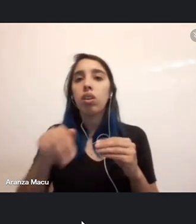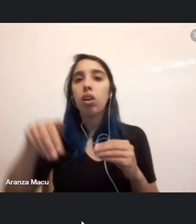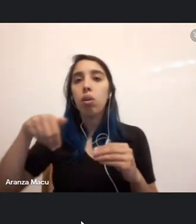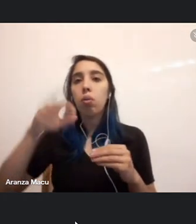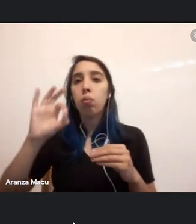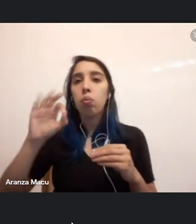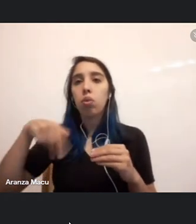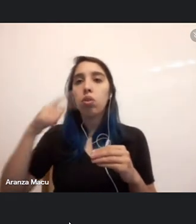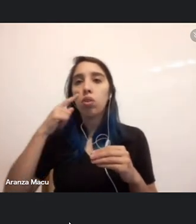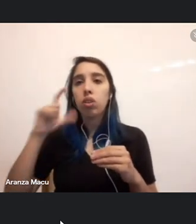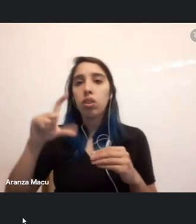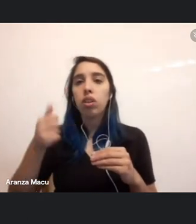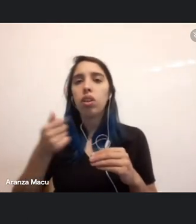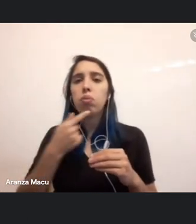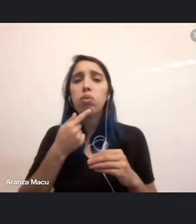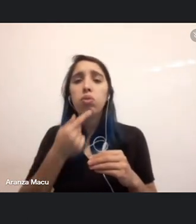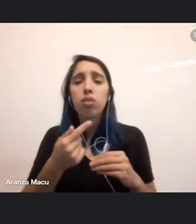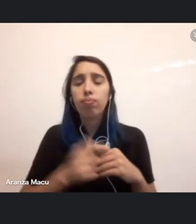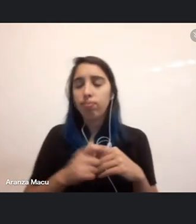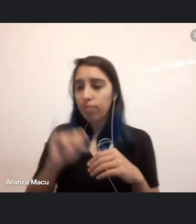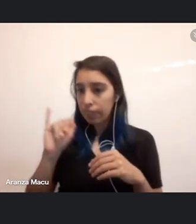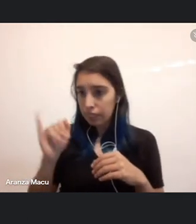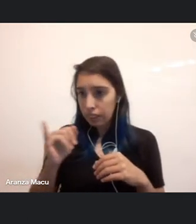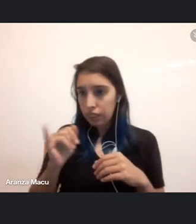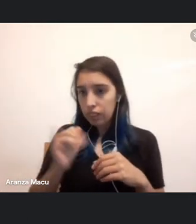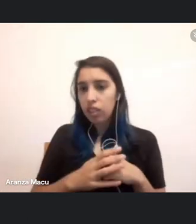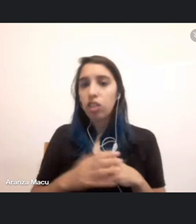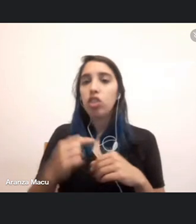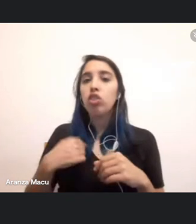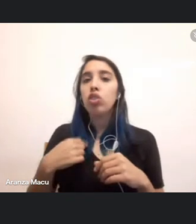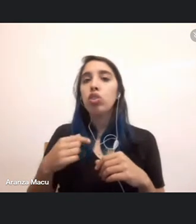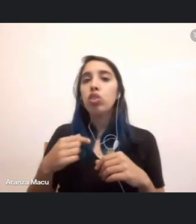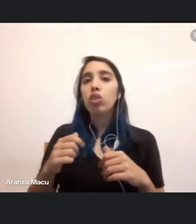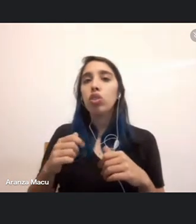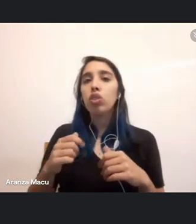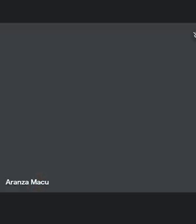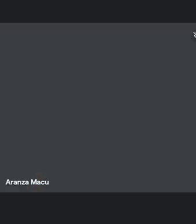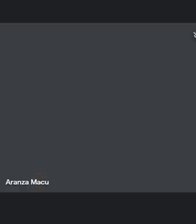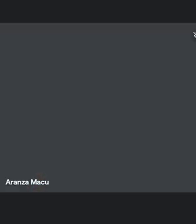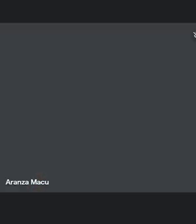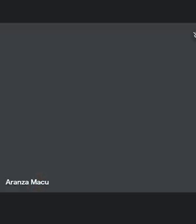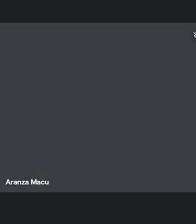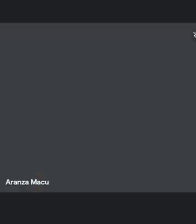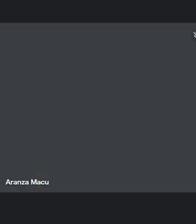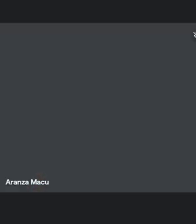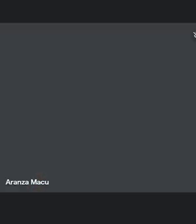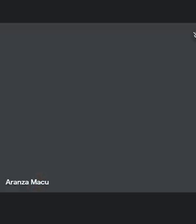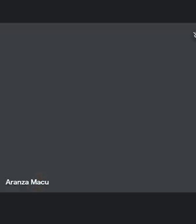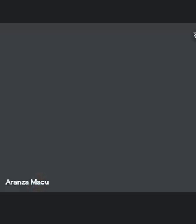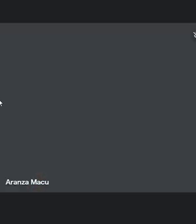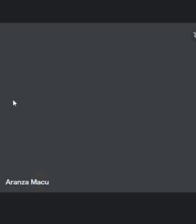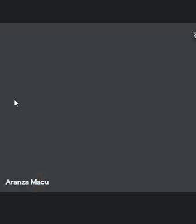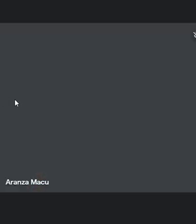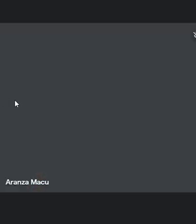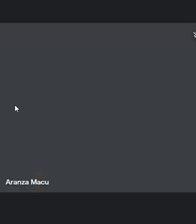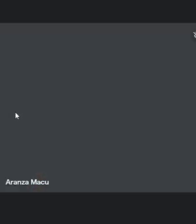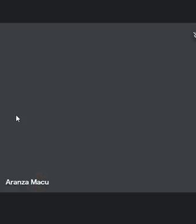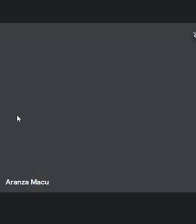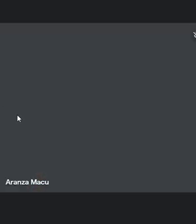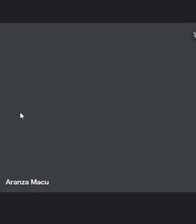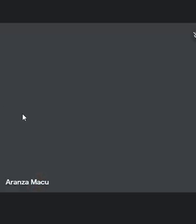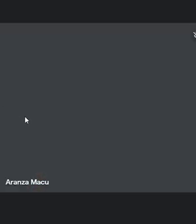Sí, yo les quería comentar que estoy cursando historia de primer año y termino en junio, a finales de junio la